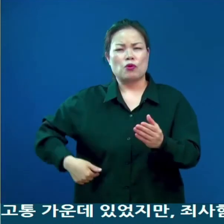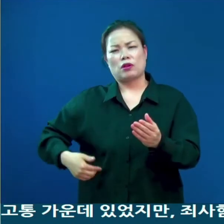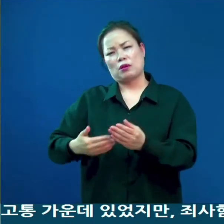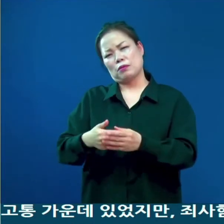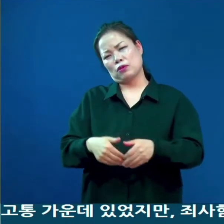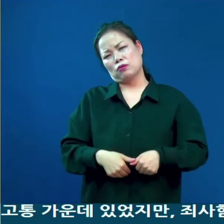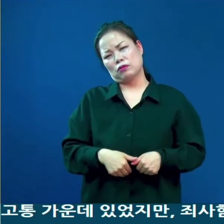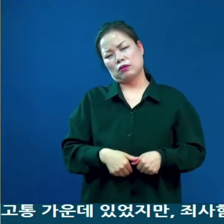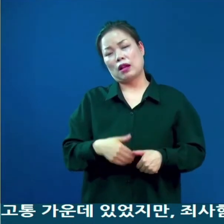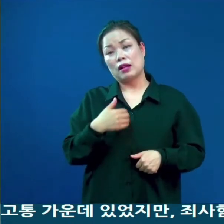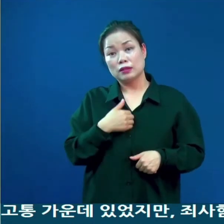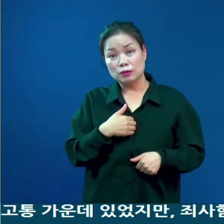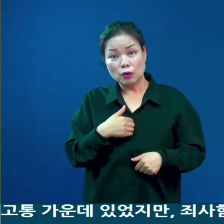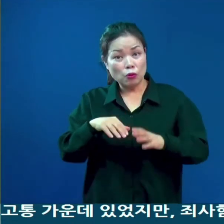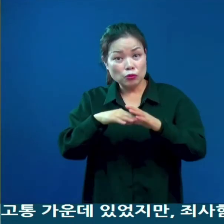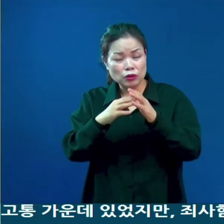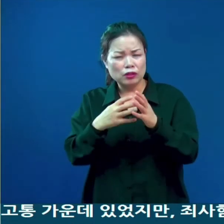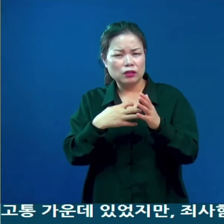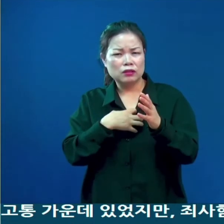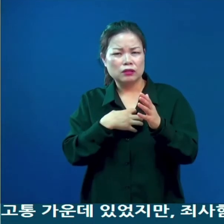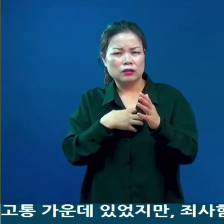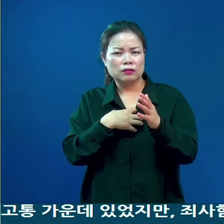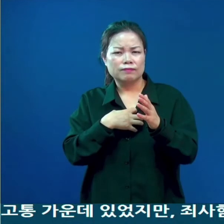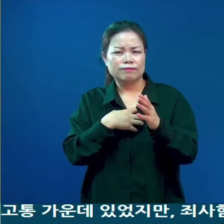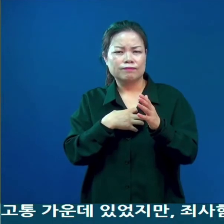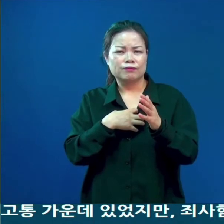느꼈지만은 온전한 회개에 이르지 못했어요.